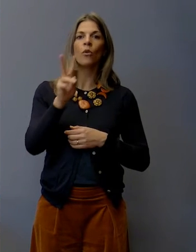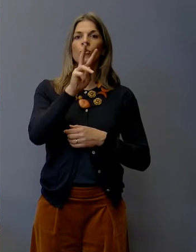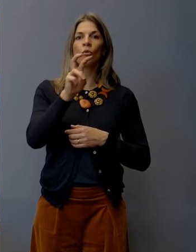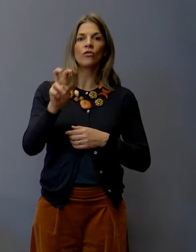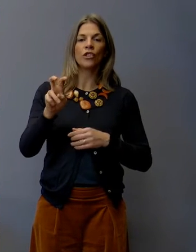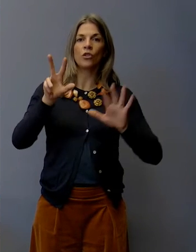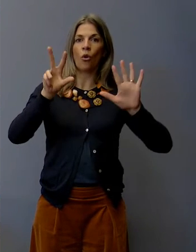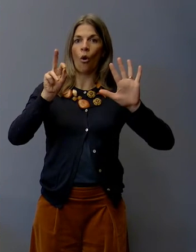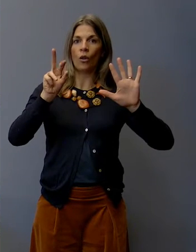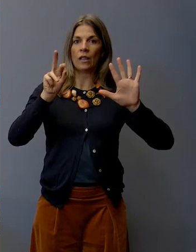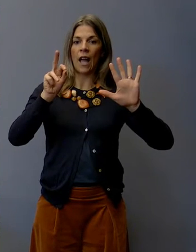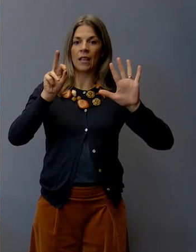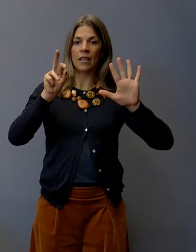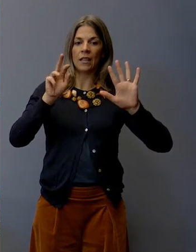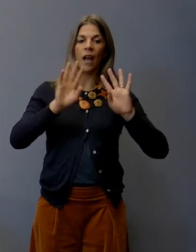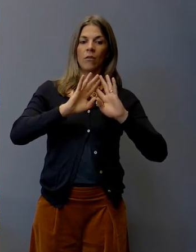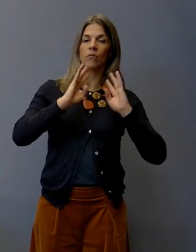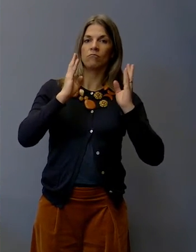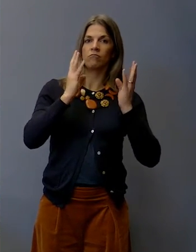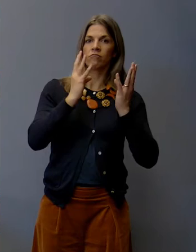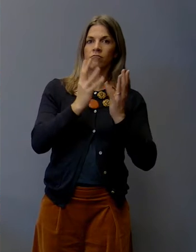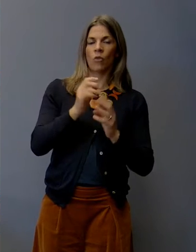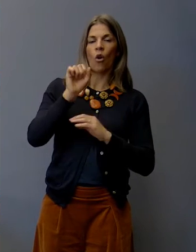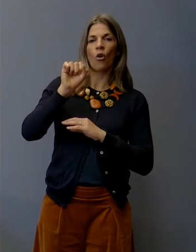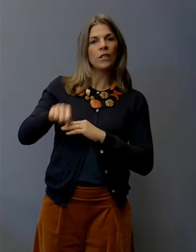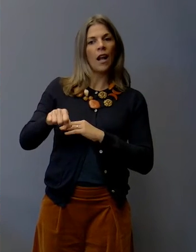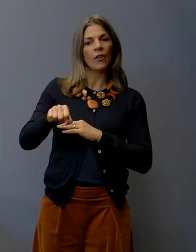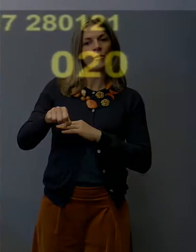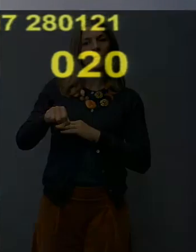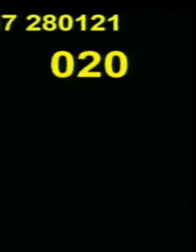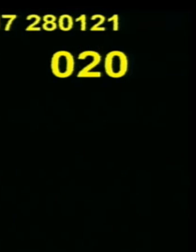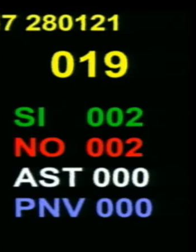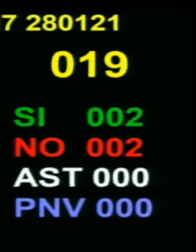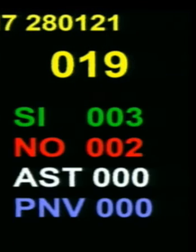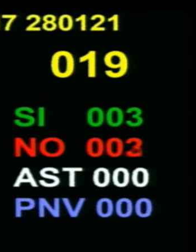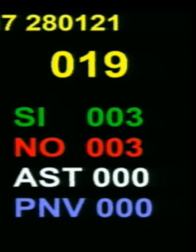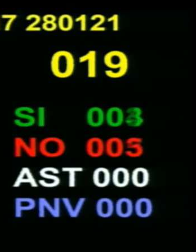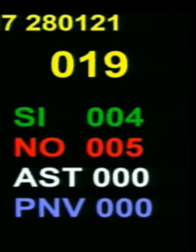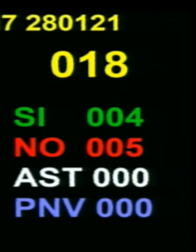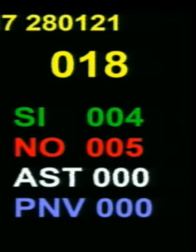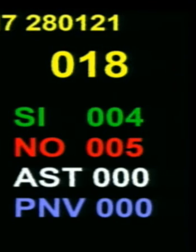280 con parere contrario della giunta si vota